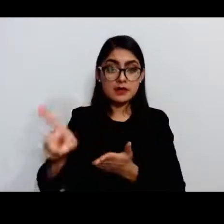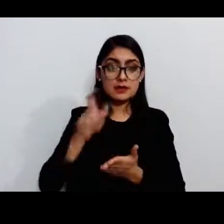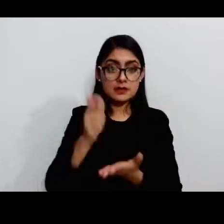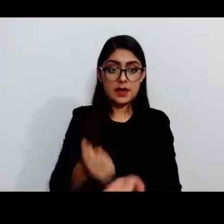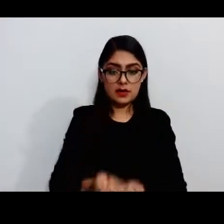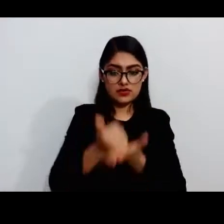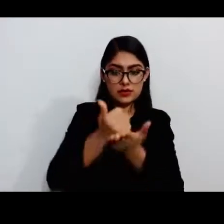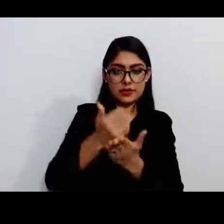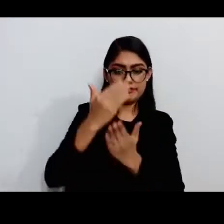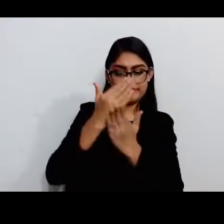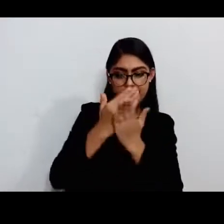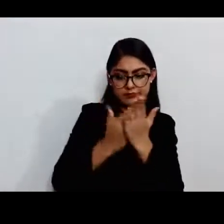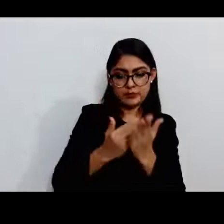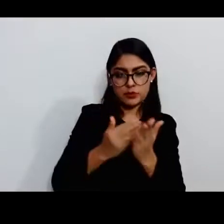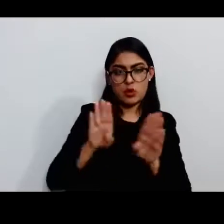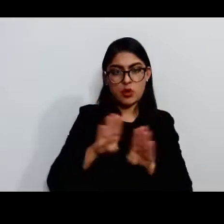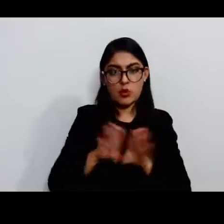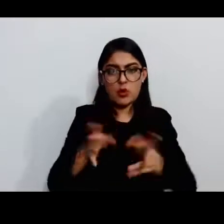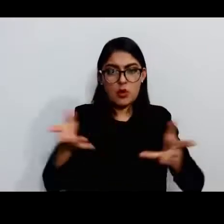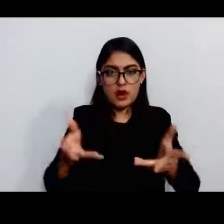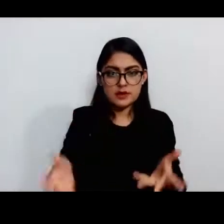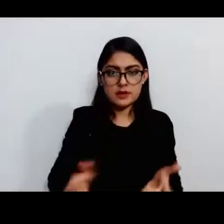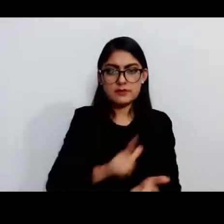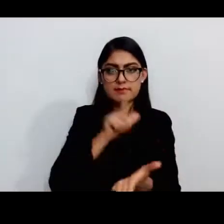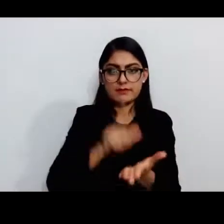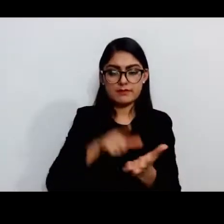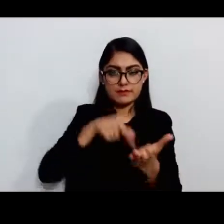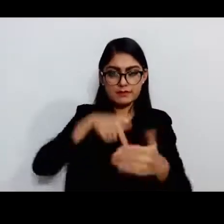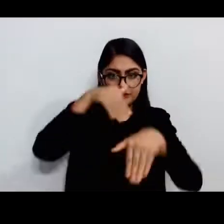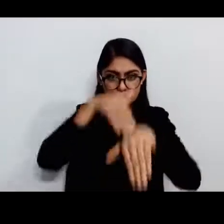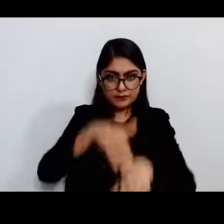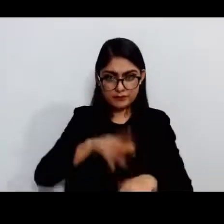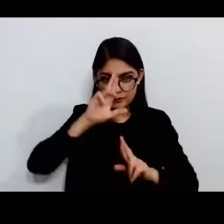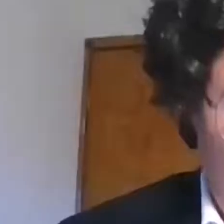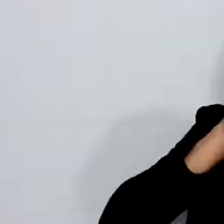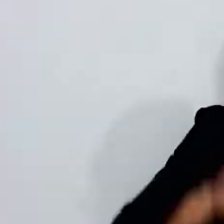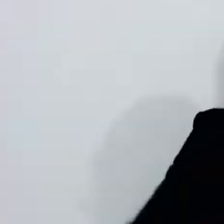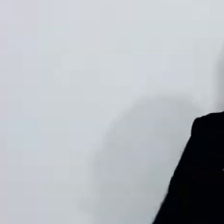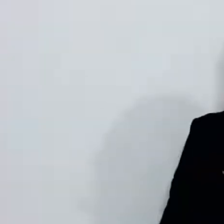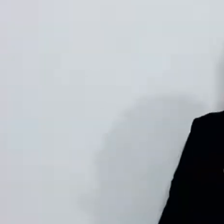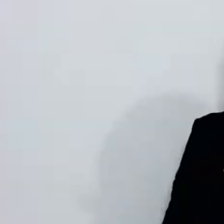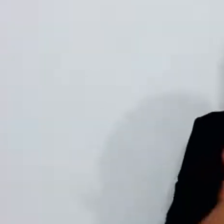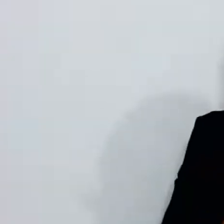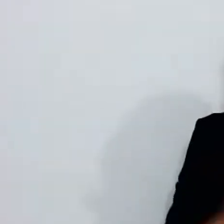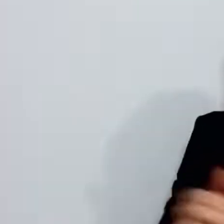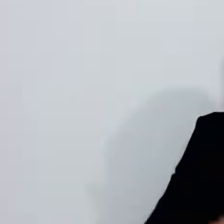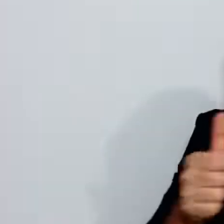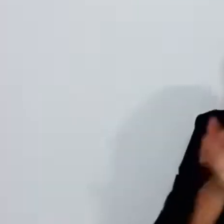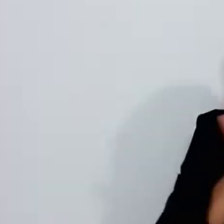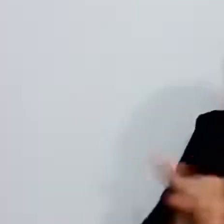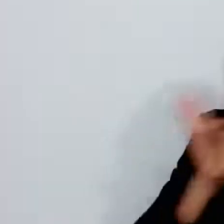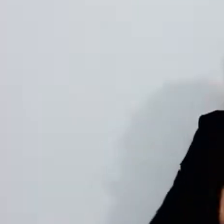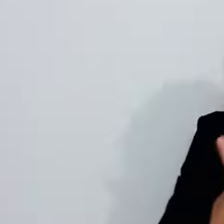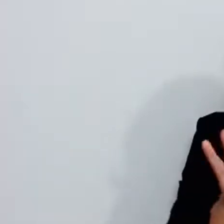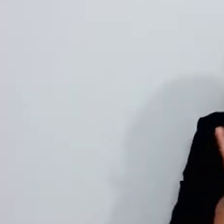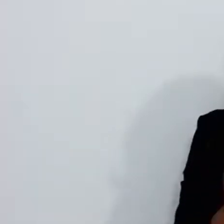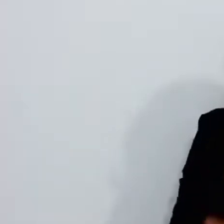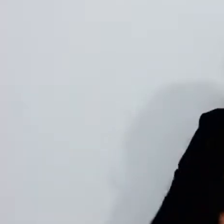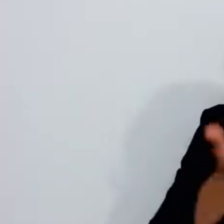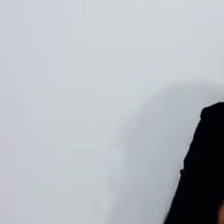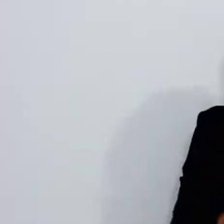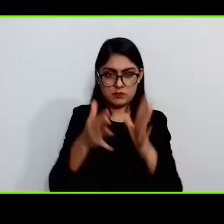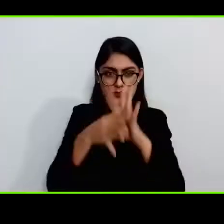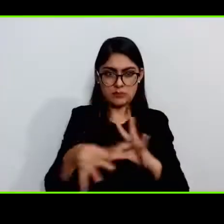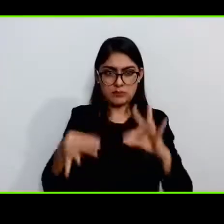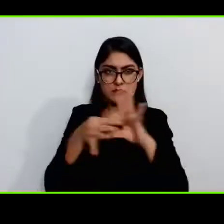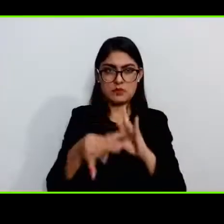y la interpretación de todo el ordenamiento jurídico. Y una última función, por mencionar algunos